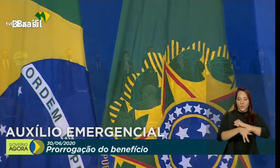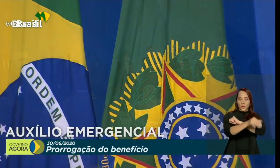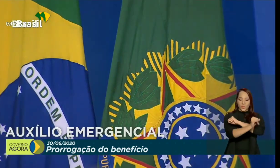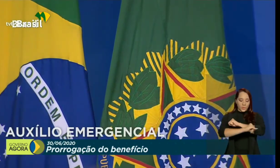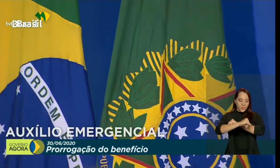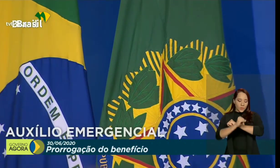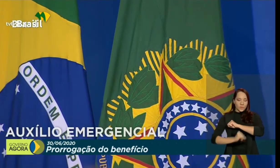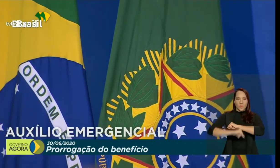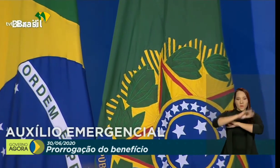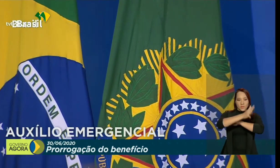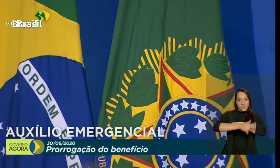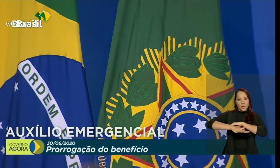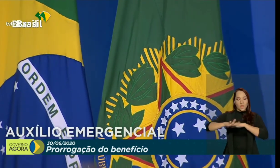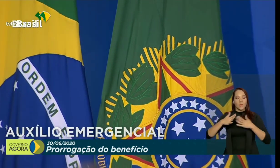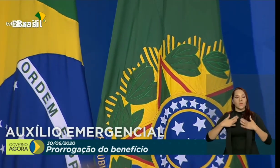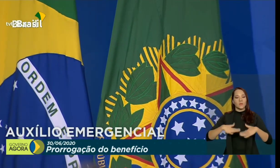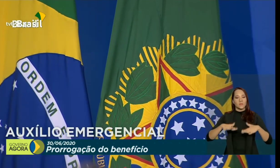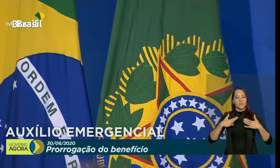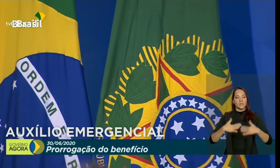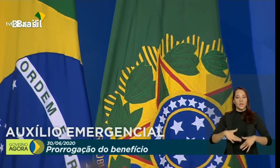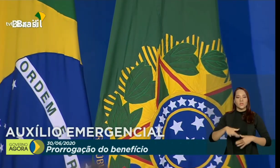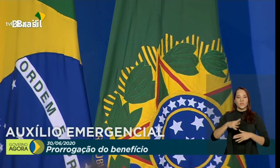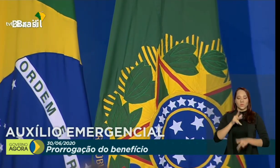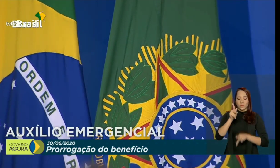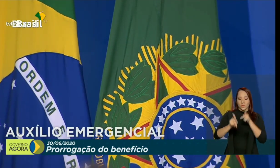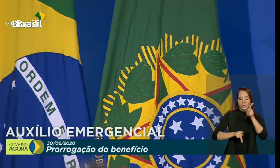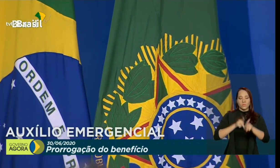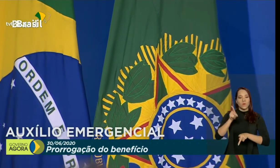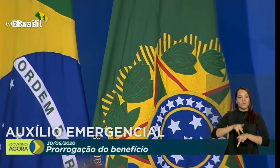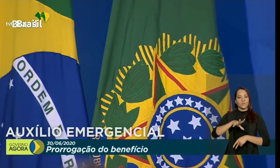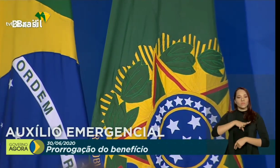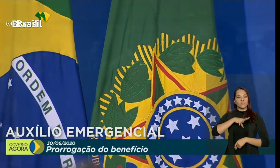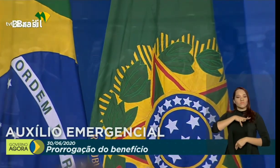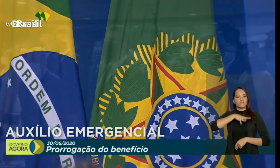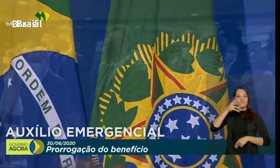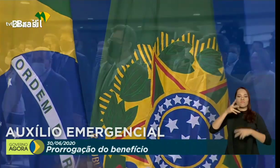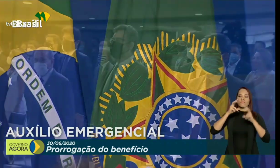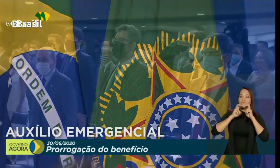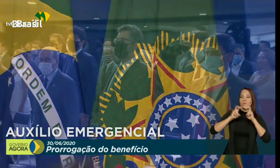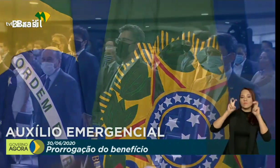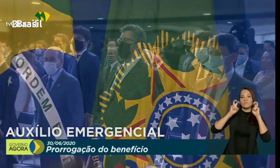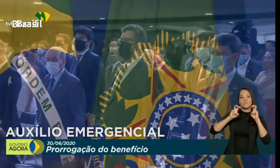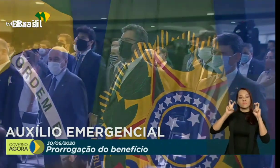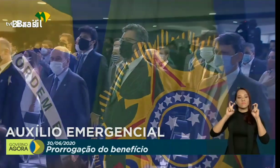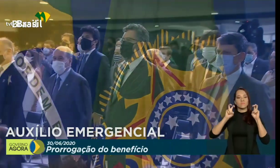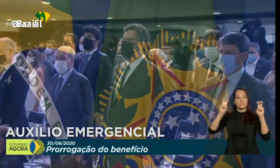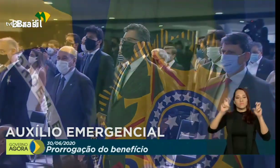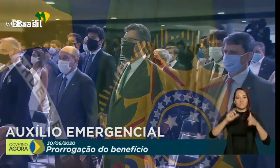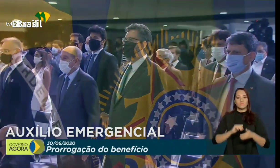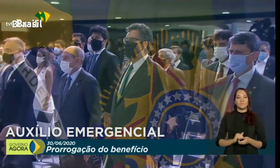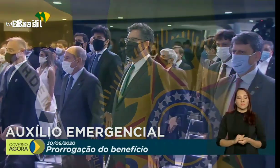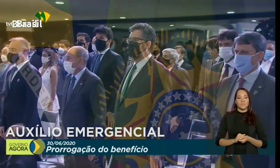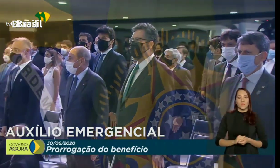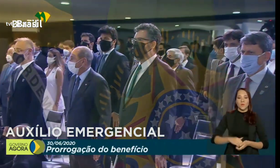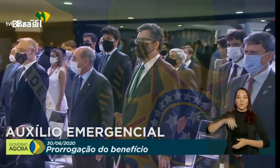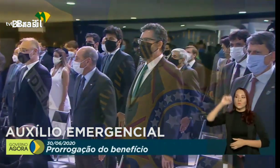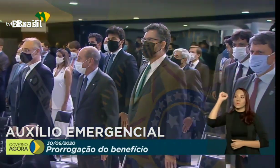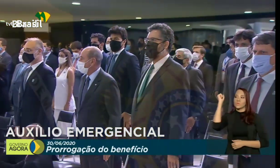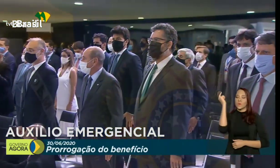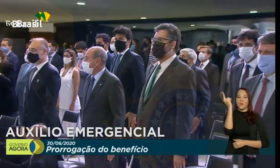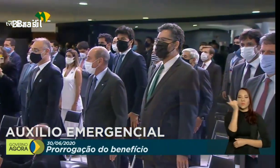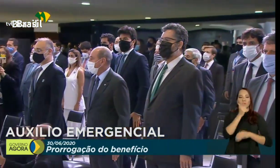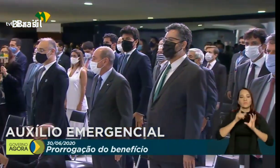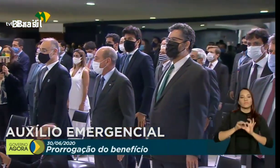Ouviram no Ipiranga as margens plácidas de um povo heróico, bravo, retumbante. E